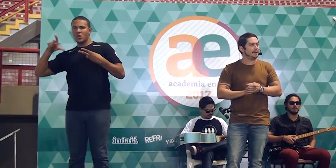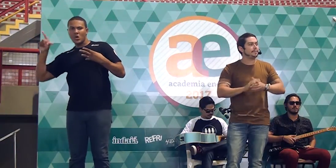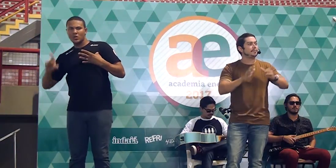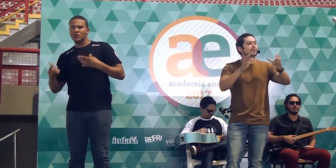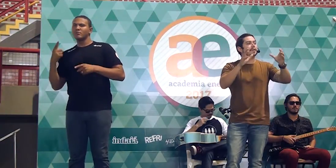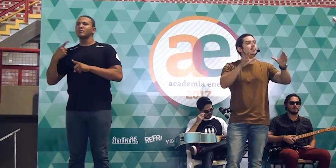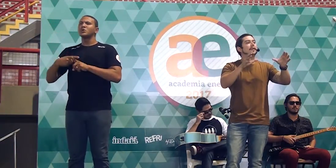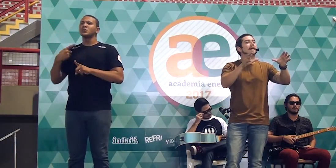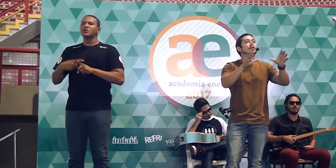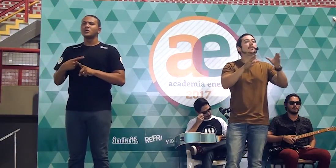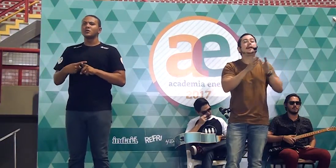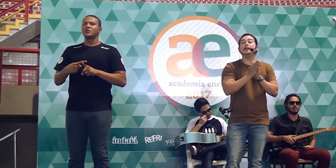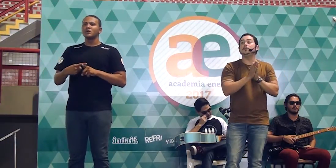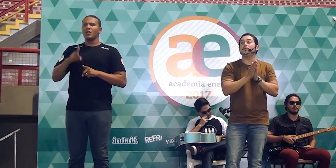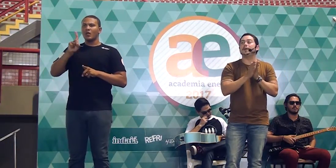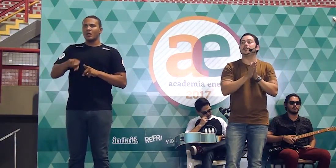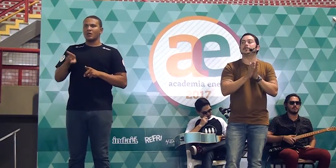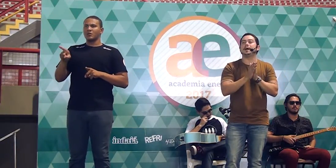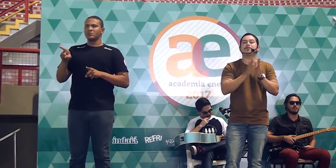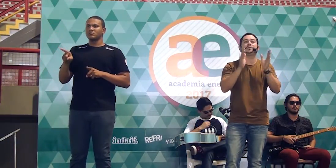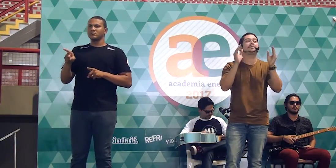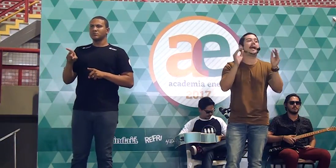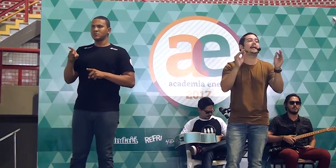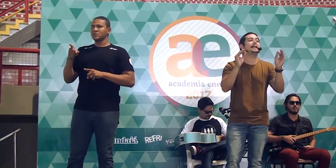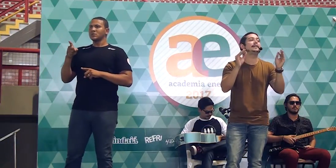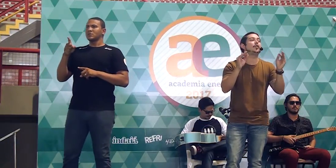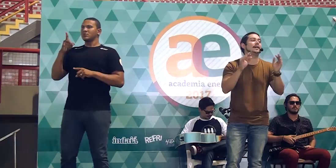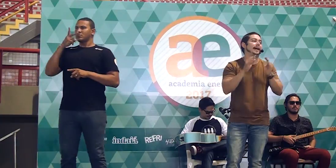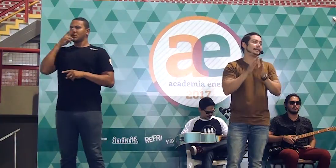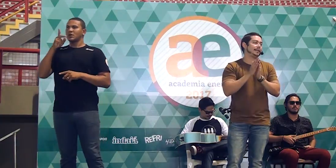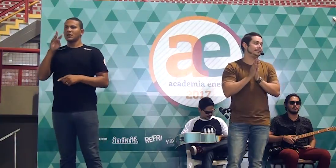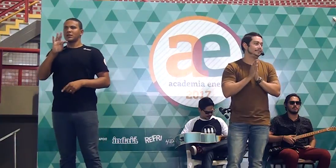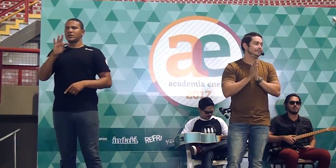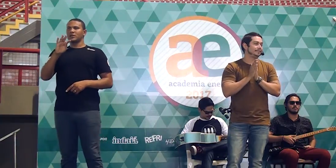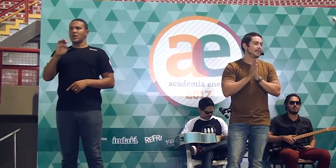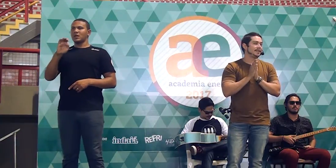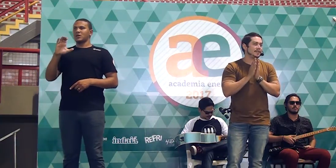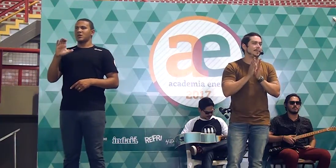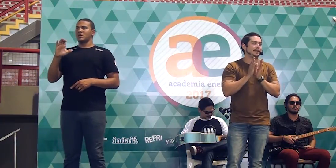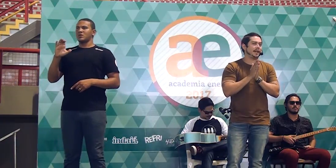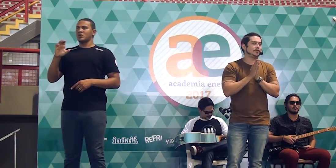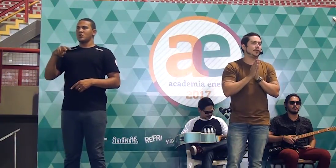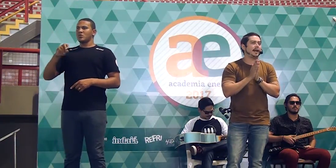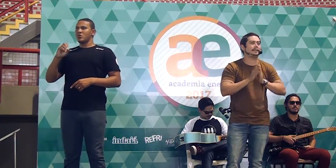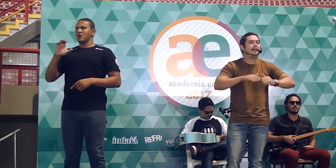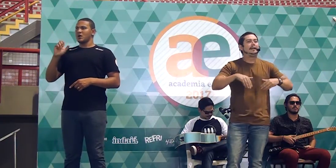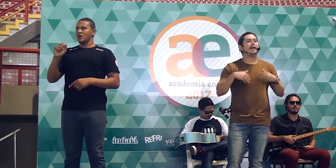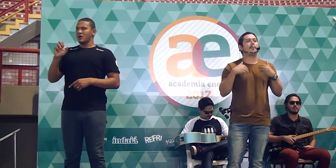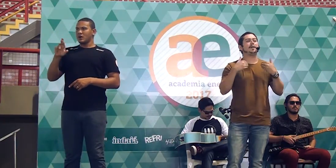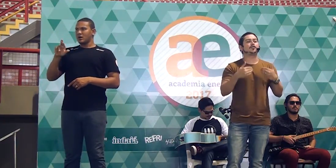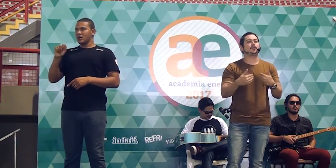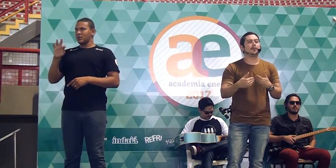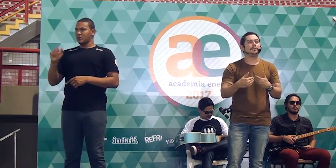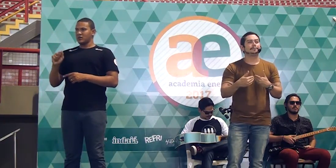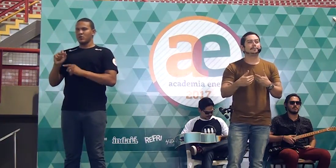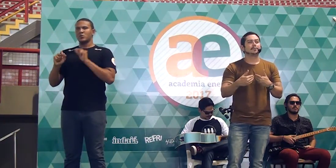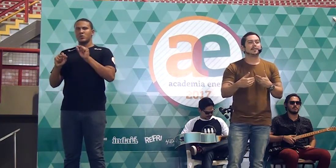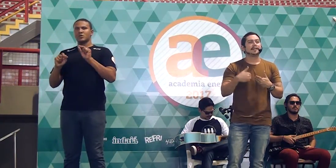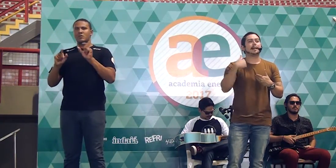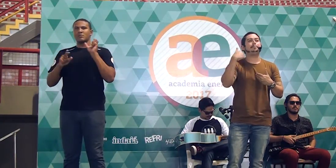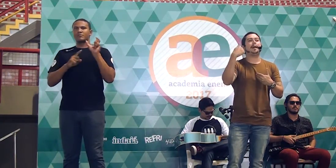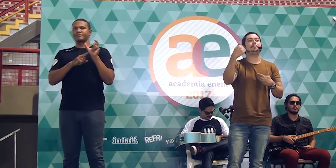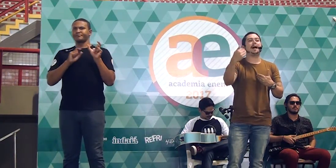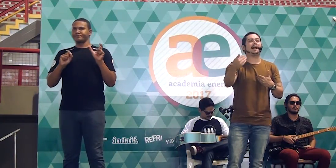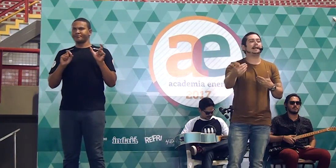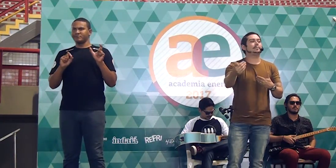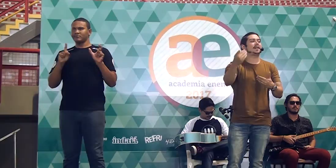Por quê? Porque aí eu crio o que eles chamavam de tecnocrata. Você sabe o que é tecnocrata? É uma pessoa